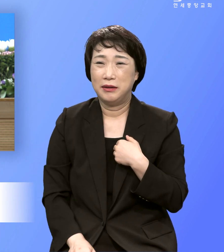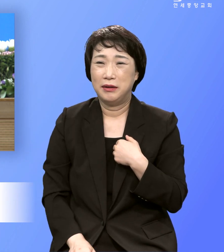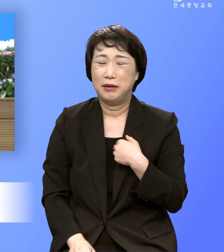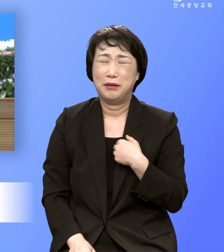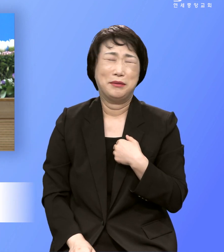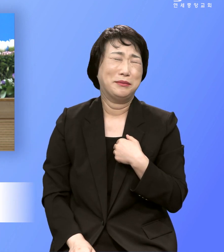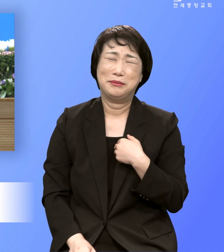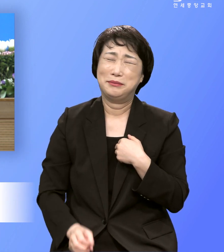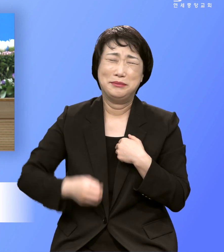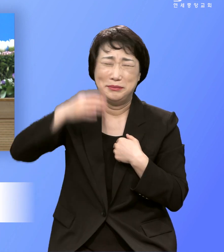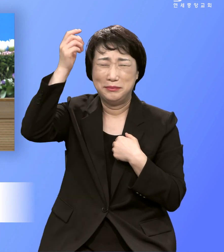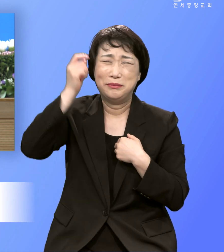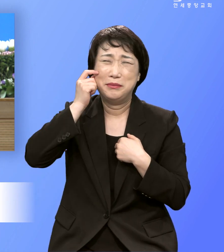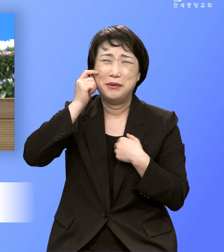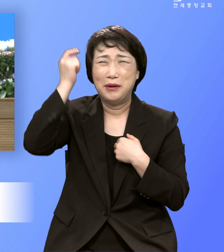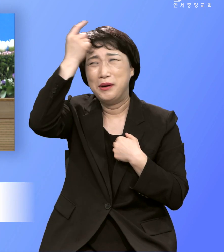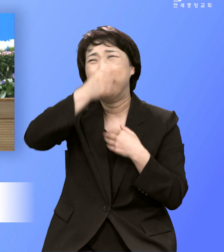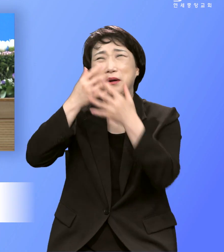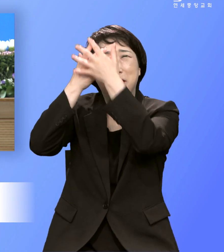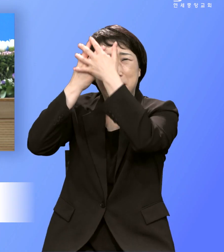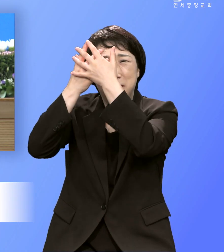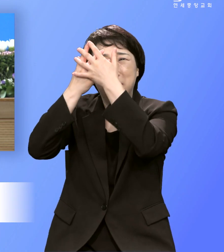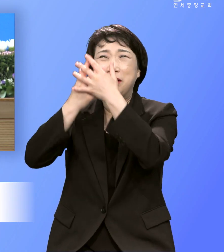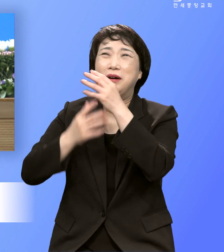잊을 수가 없는 그 얼굴이요.